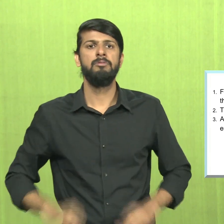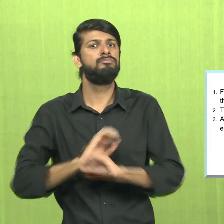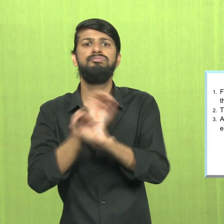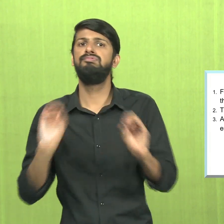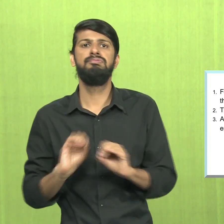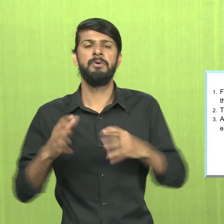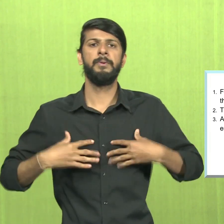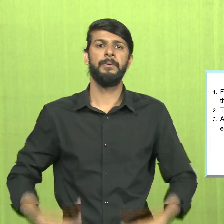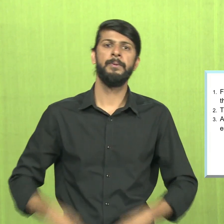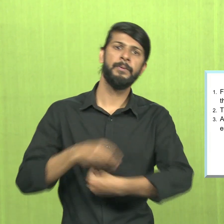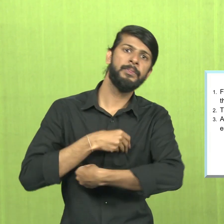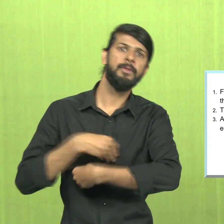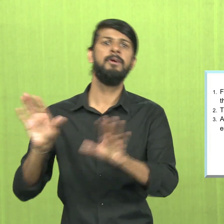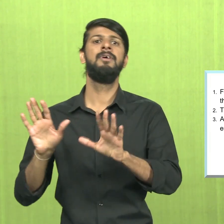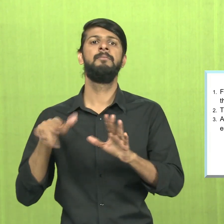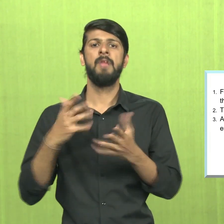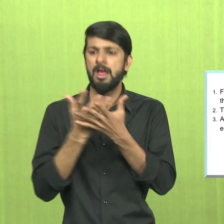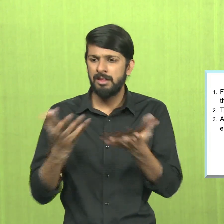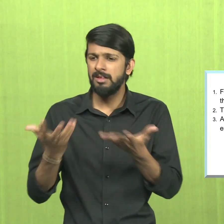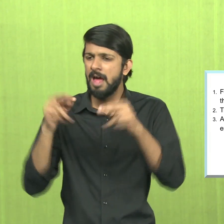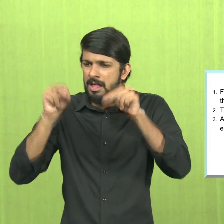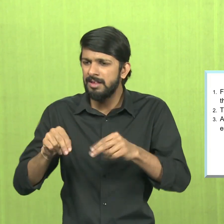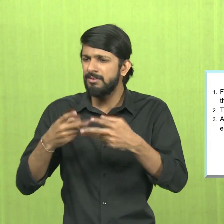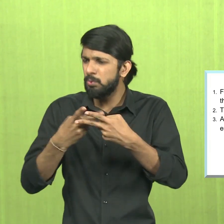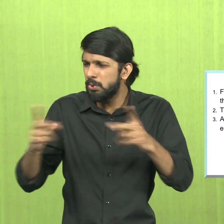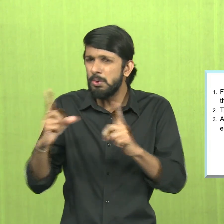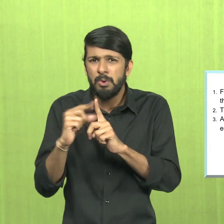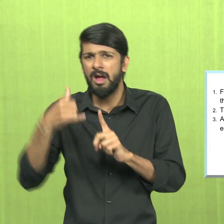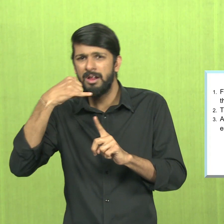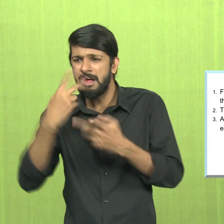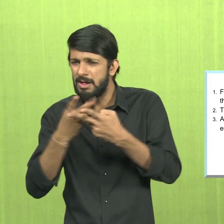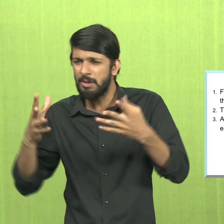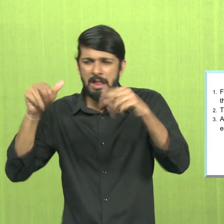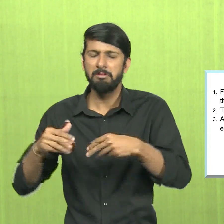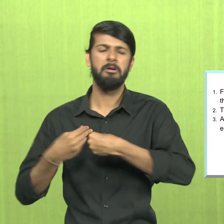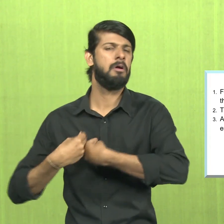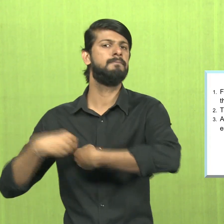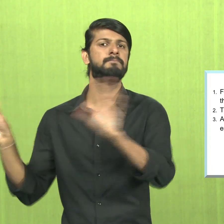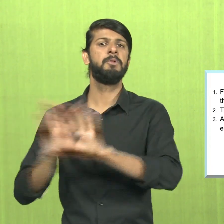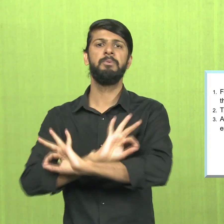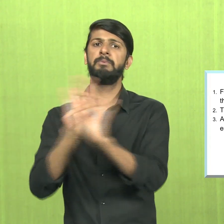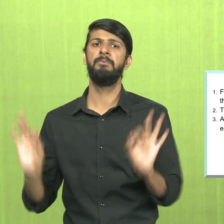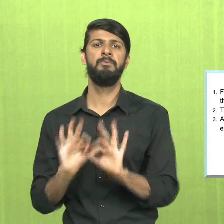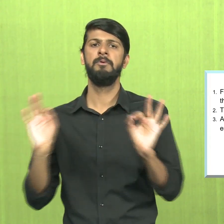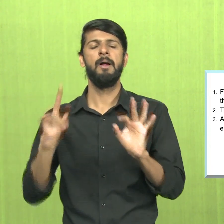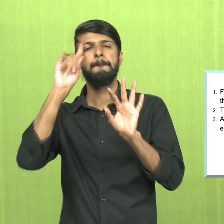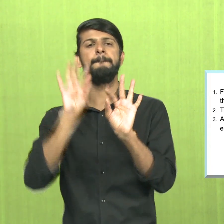फीमेल्स कैन जॉइन थे गम भरा हु आ र पीपल शोल्ड नॉट बे क्लोज्ड